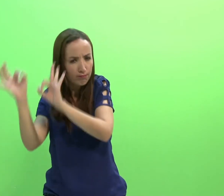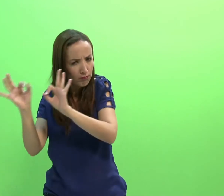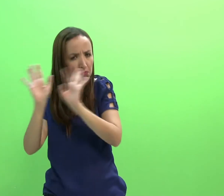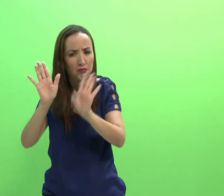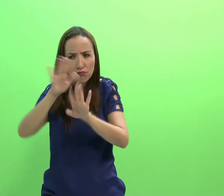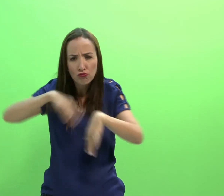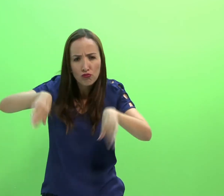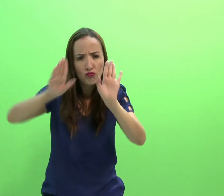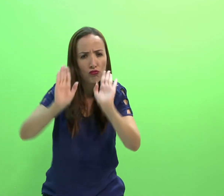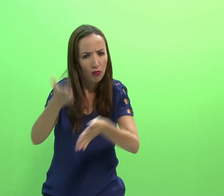material?